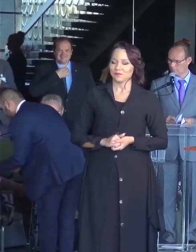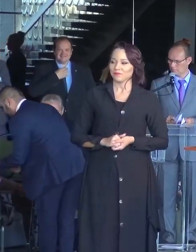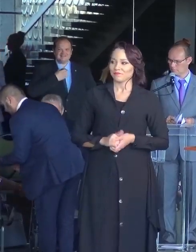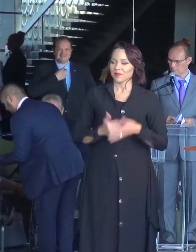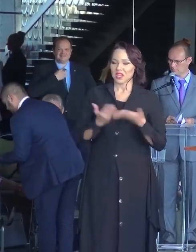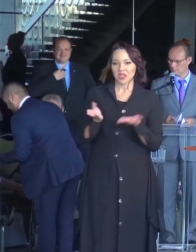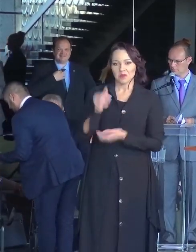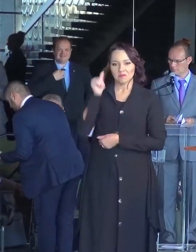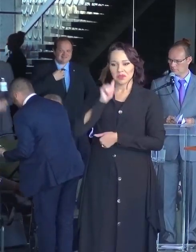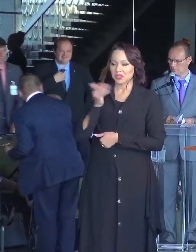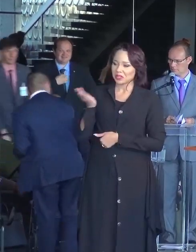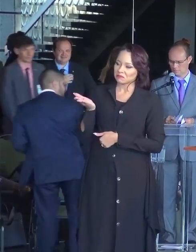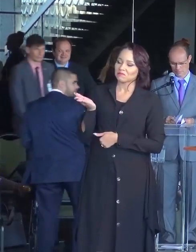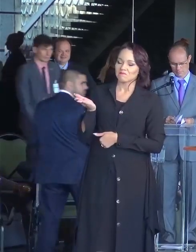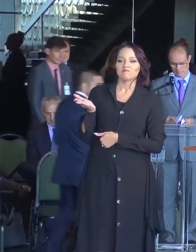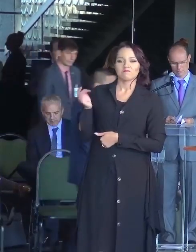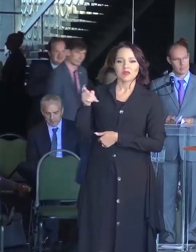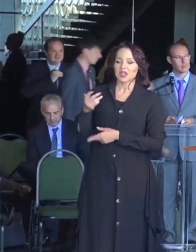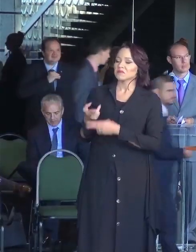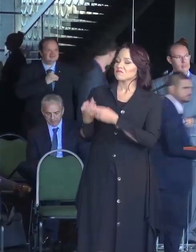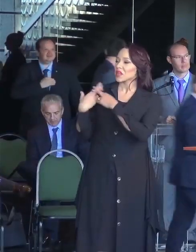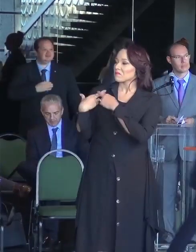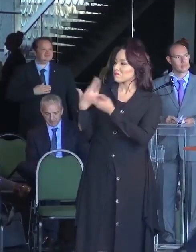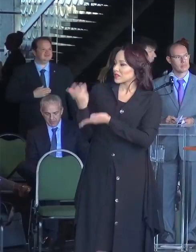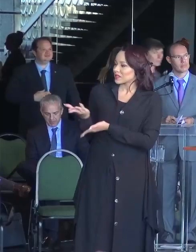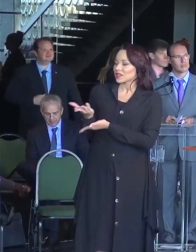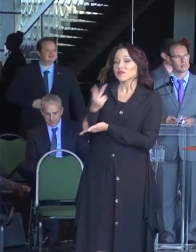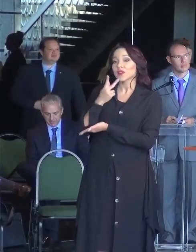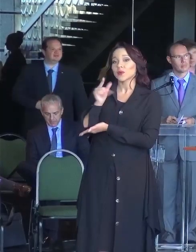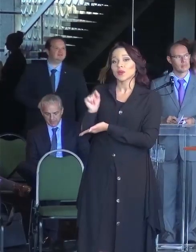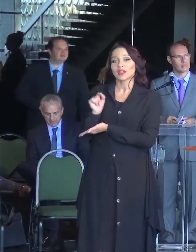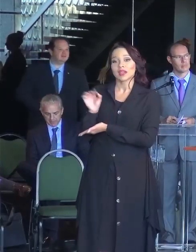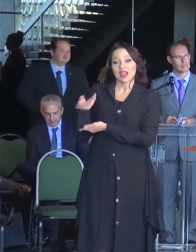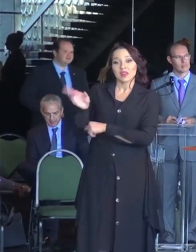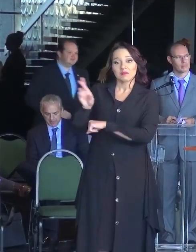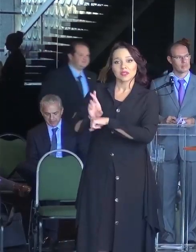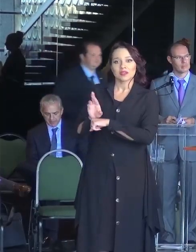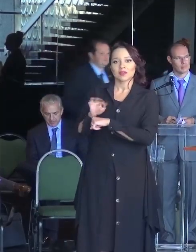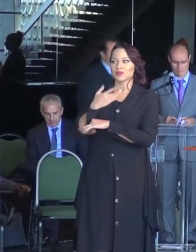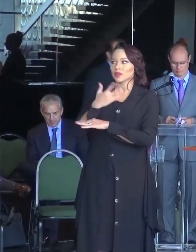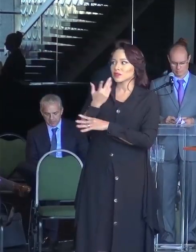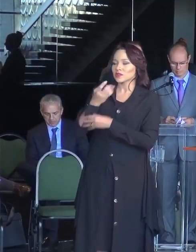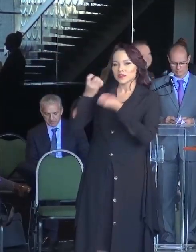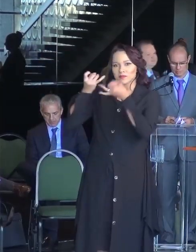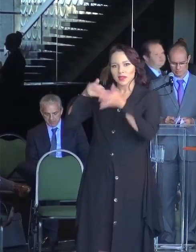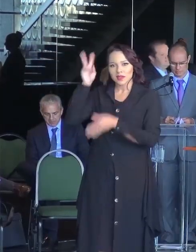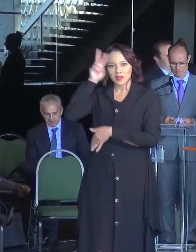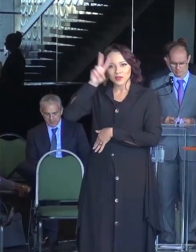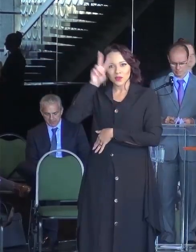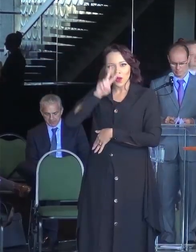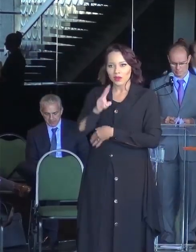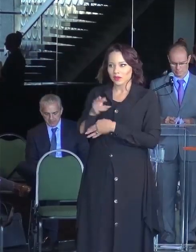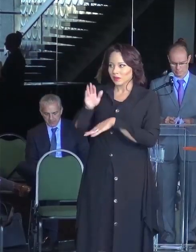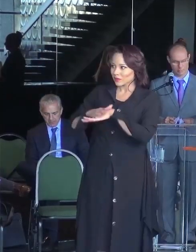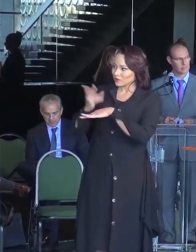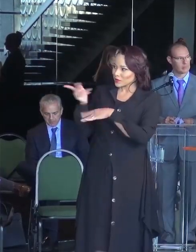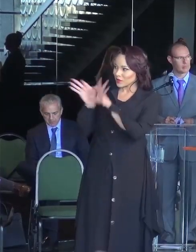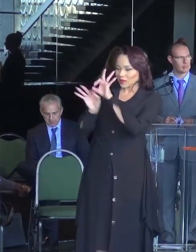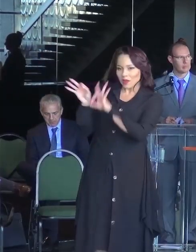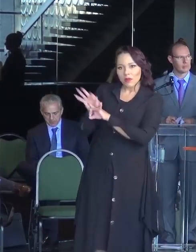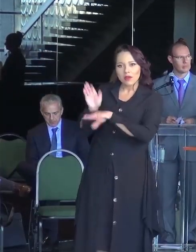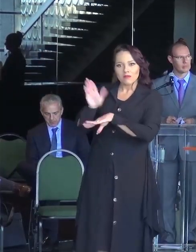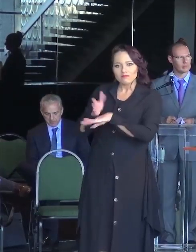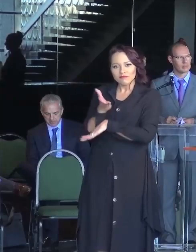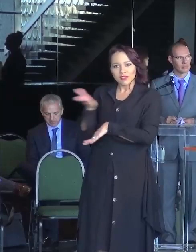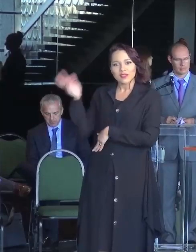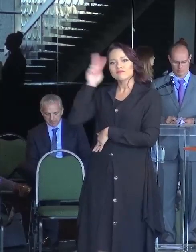a senhora saiba que aqui representa, eu costumo dizer, nós contamos a história que vocês fazem,